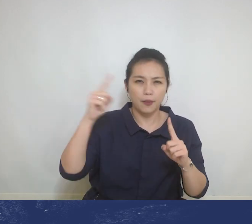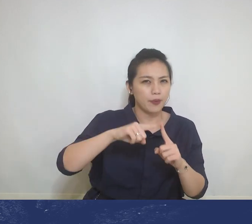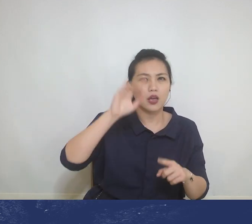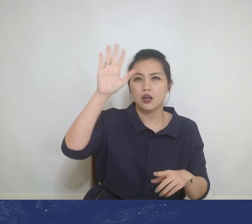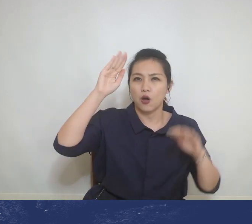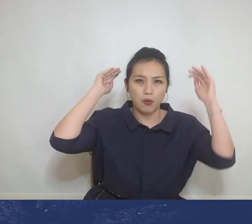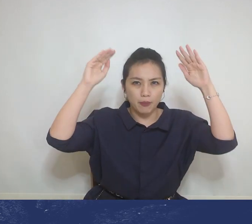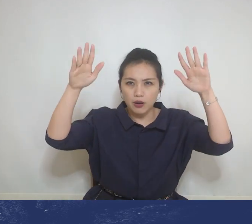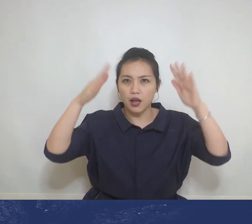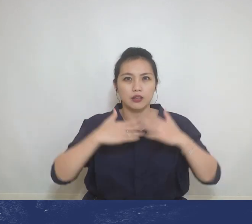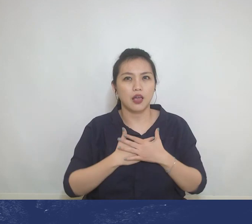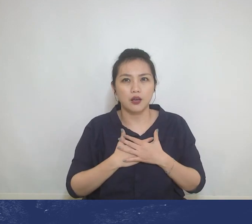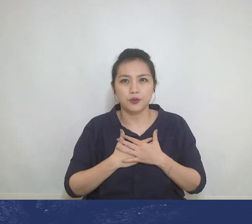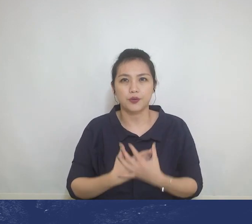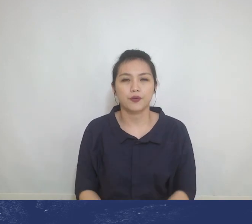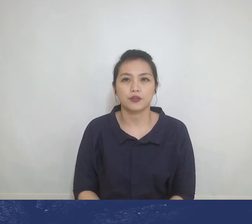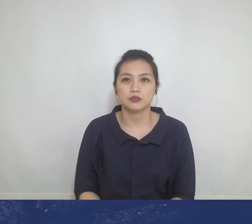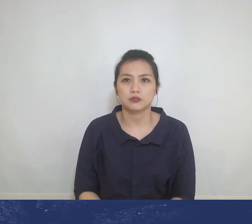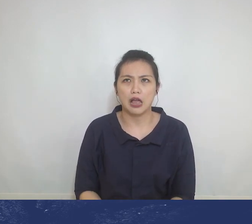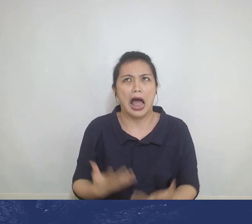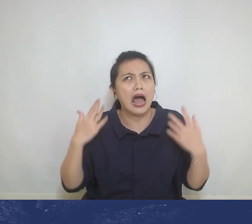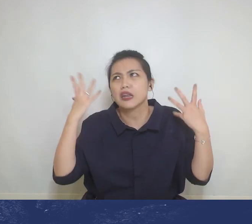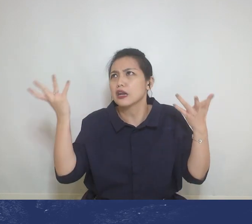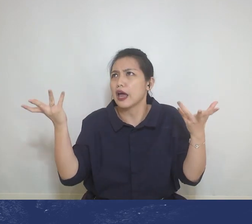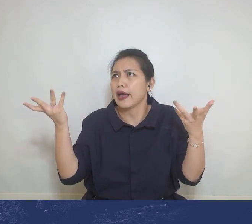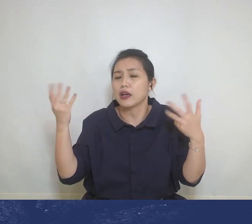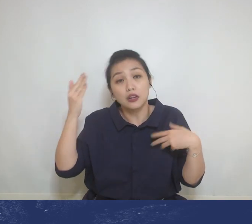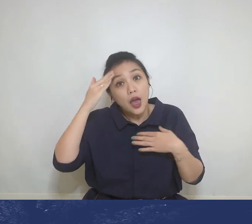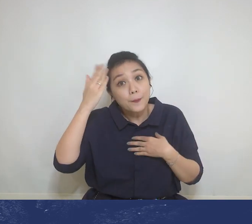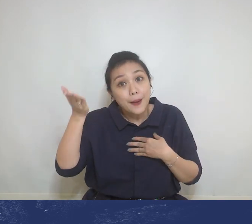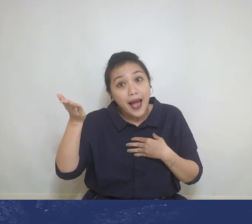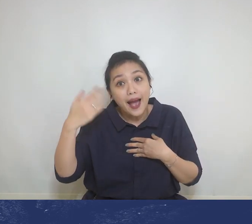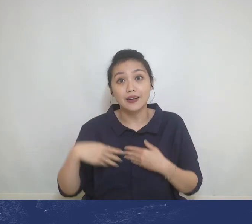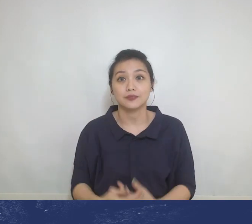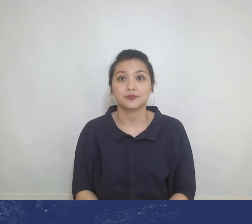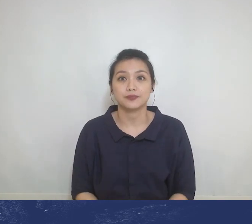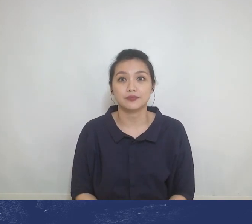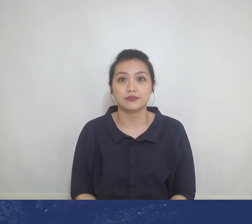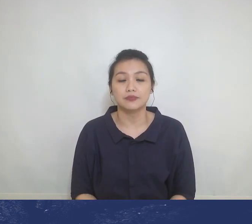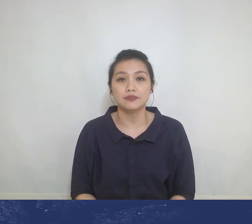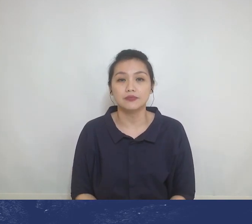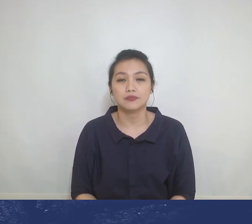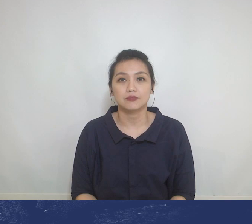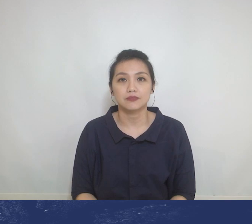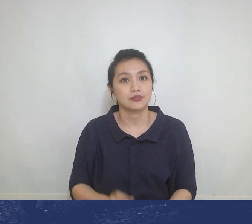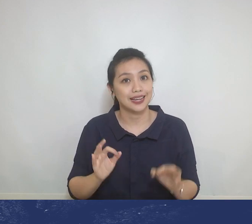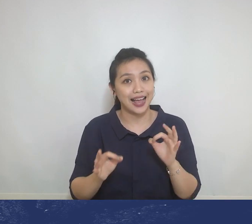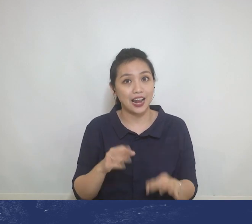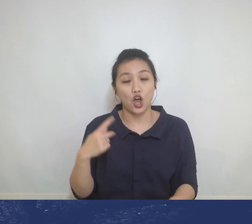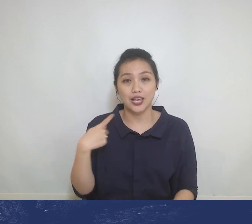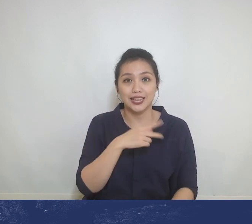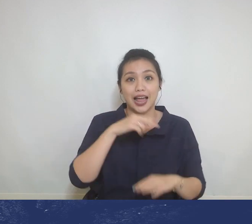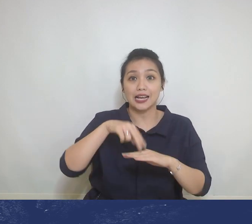me. Ada yang aneh di sini. Kalau menurut saya ini ada yang aneh. Kenapa ada yang aneh? Gini,